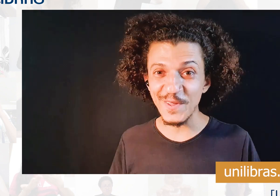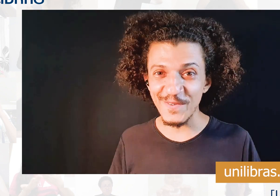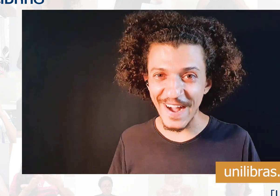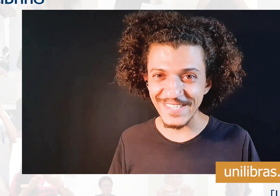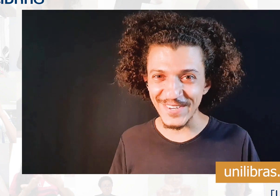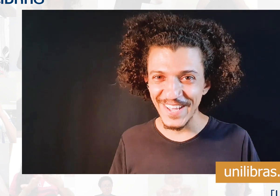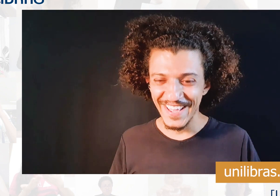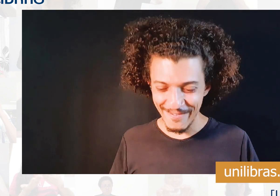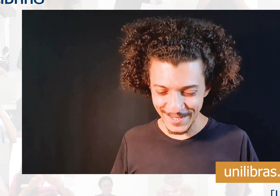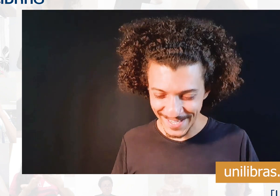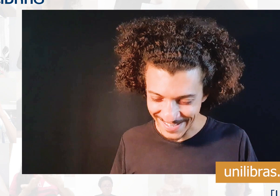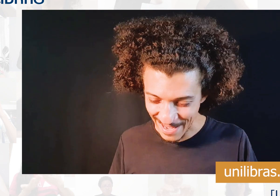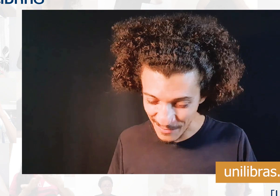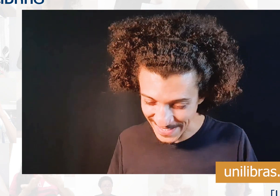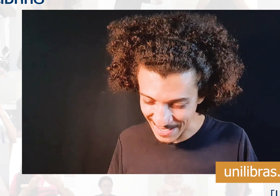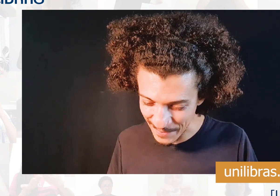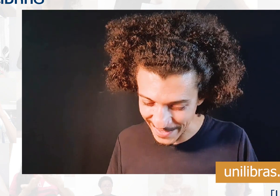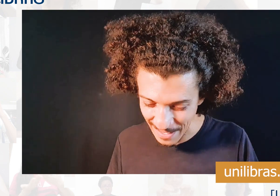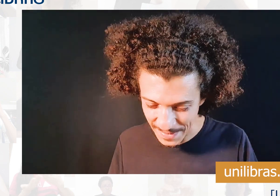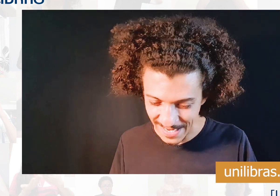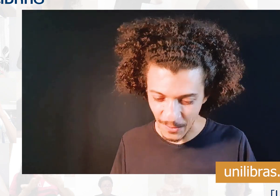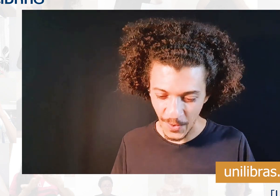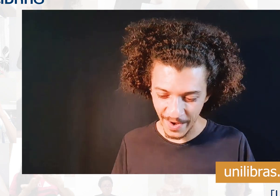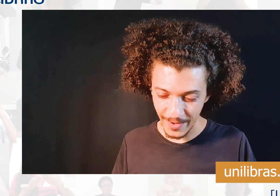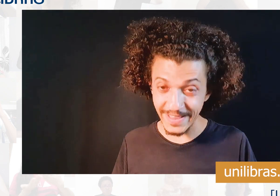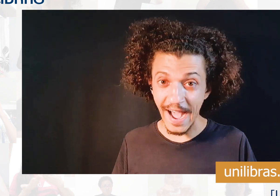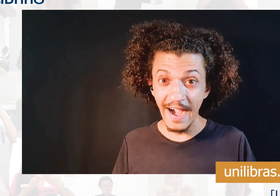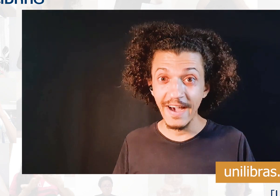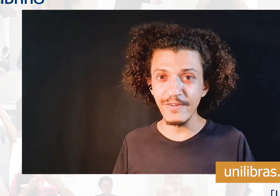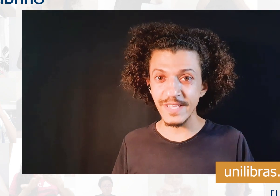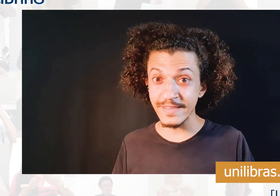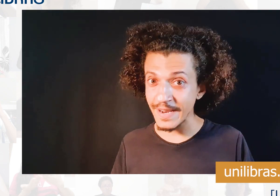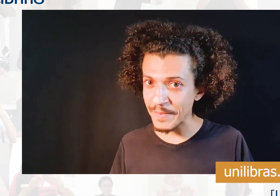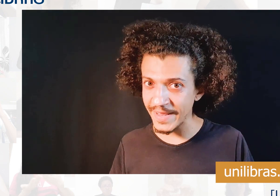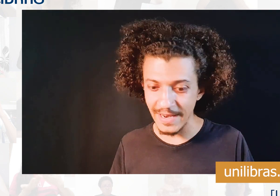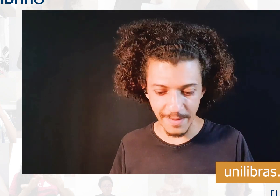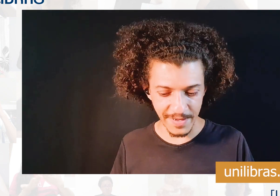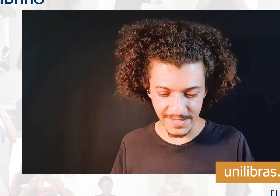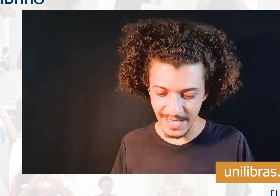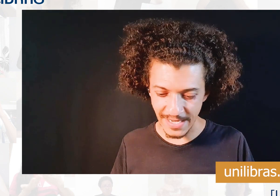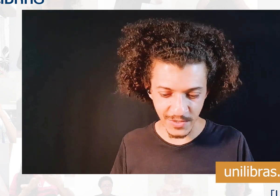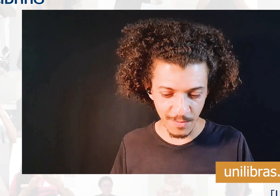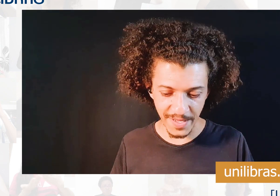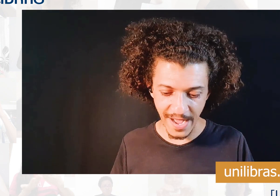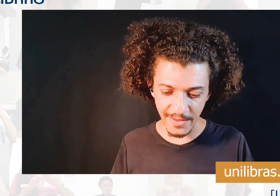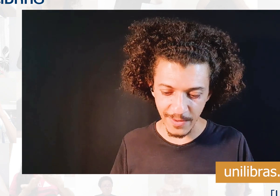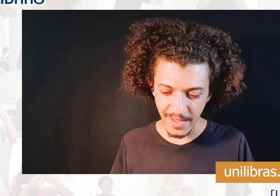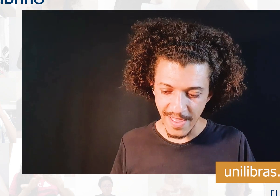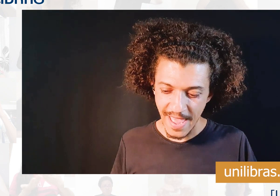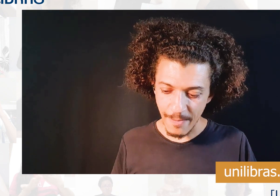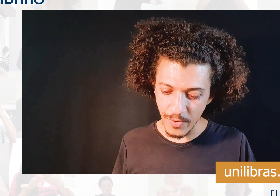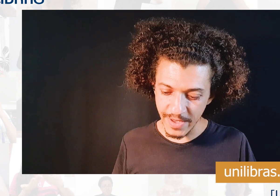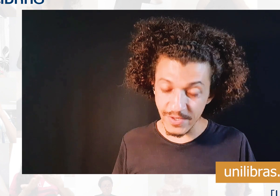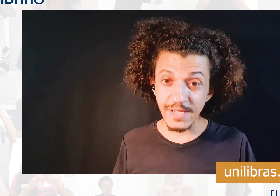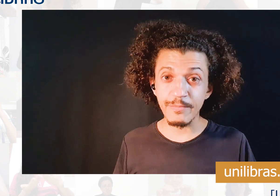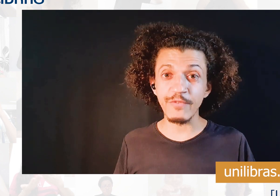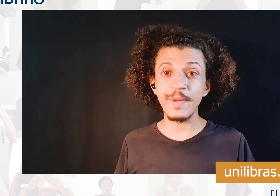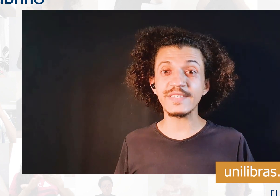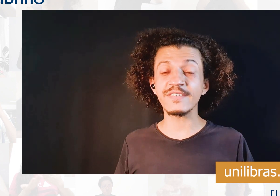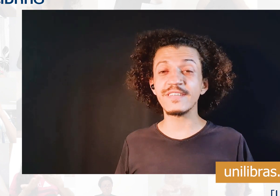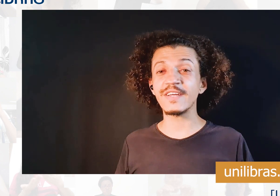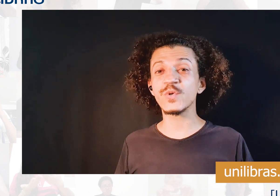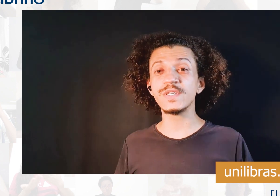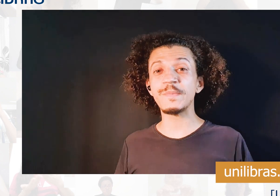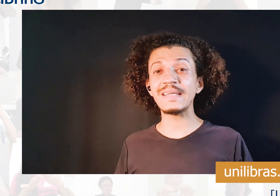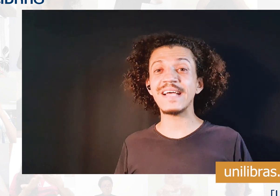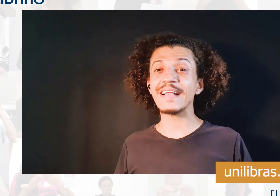aqui que é muito fácil, você que está começando a aprender Libras agora, ou que está há anos tentando aprender Libras e acha complicado, é porque você provavelmente